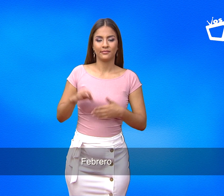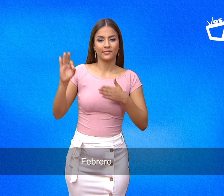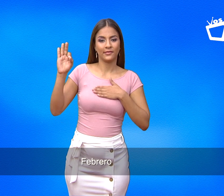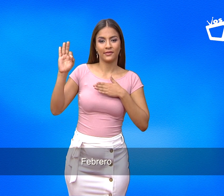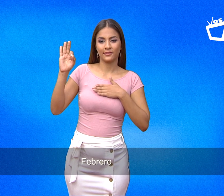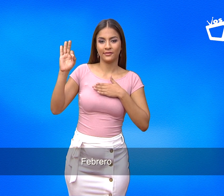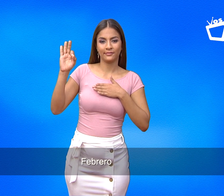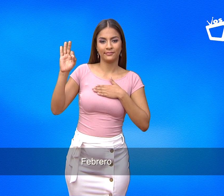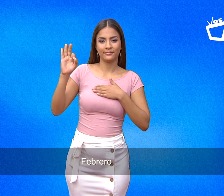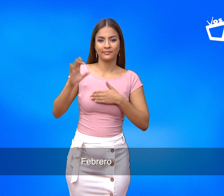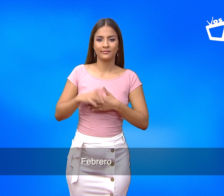febrero